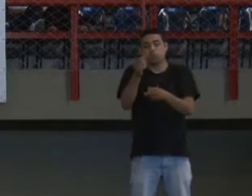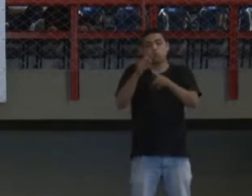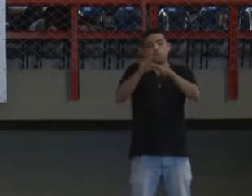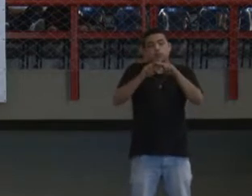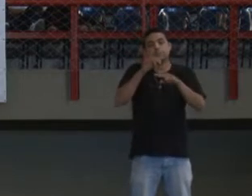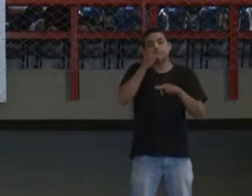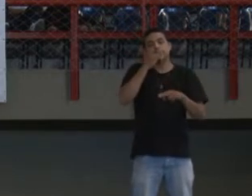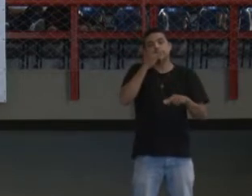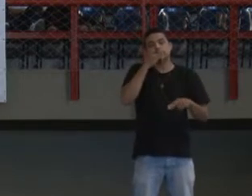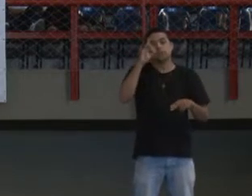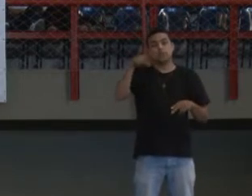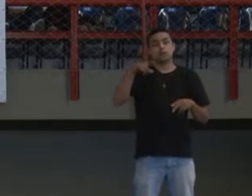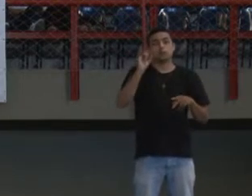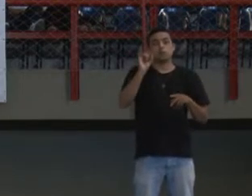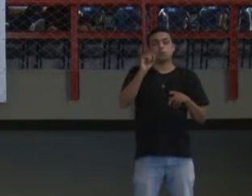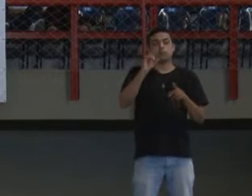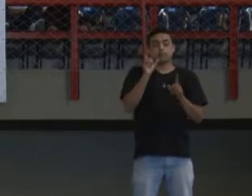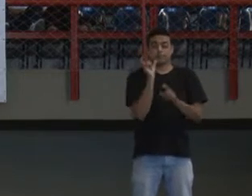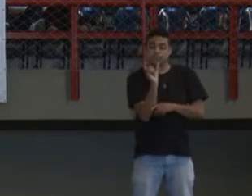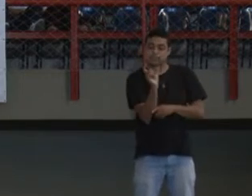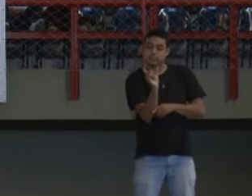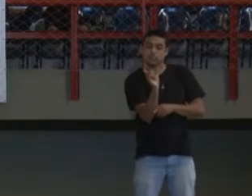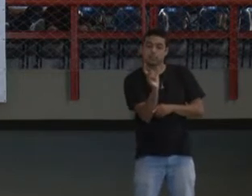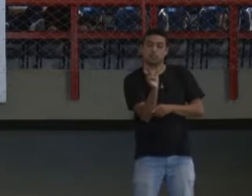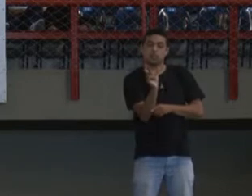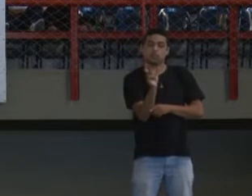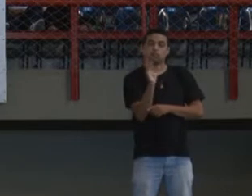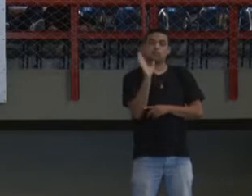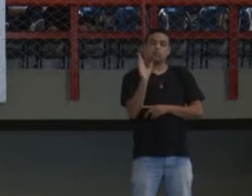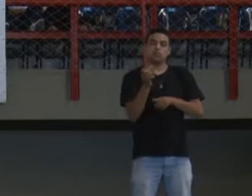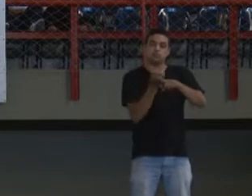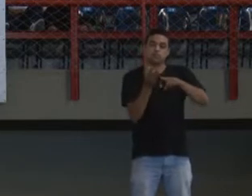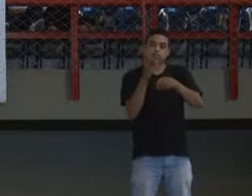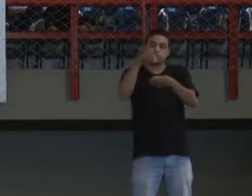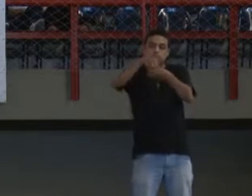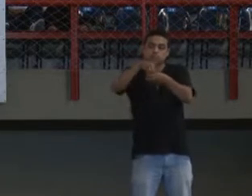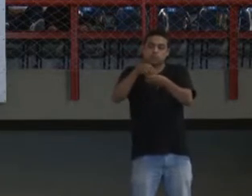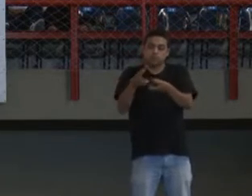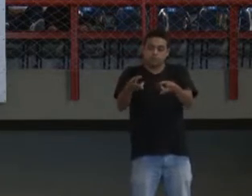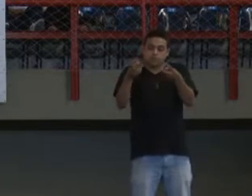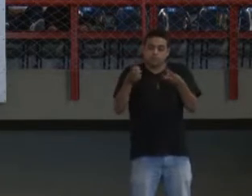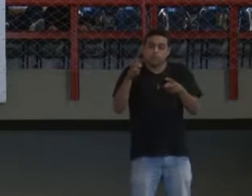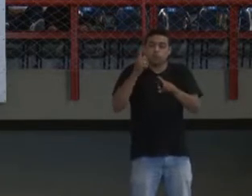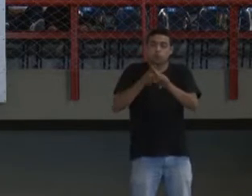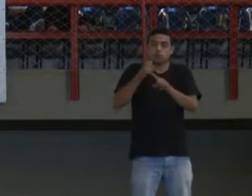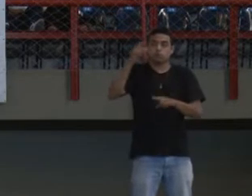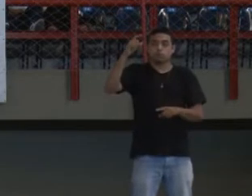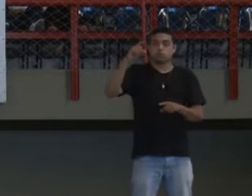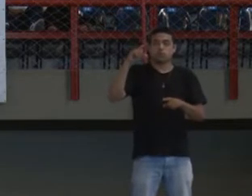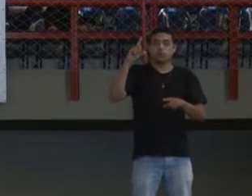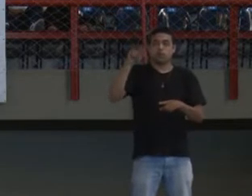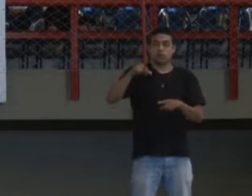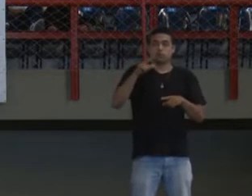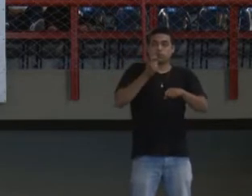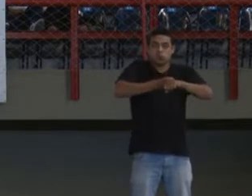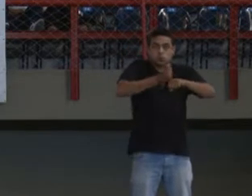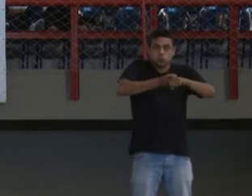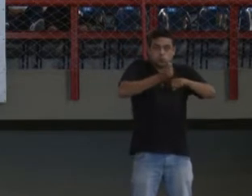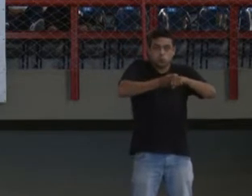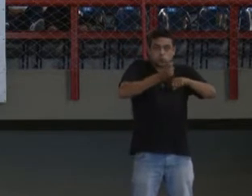a termologia, que lá nos capítulos da física você vai ver o seguinte, que o sólido, ele